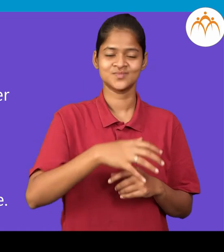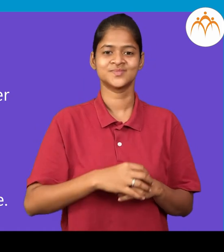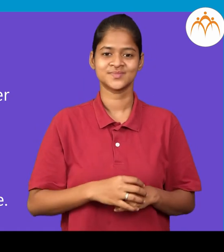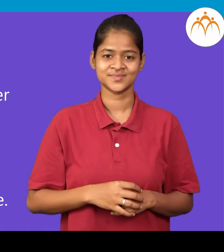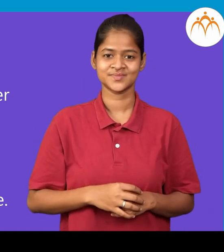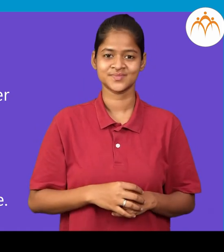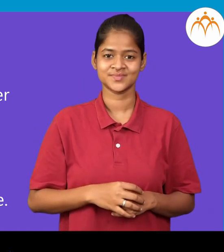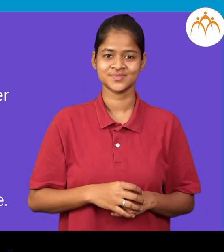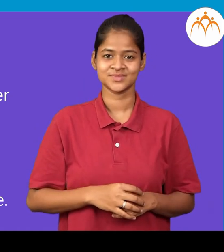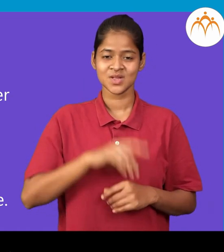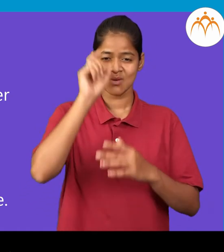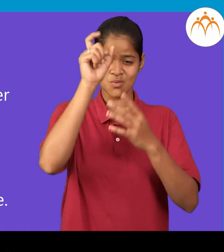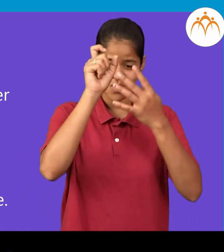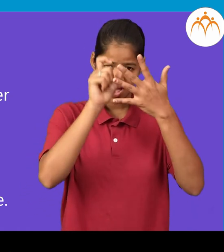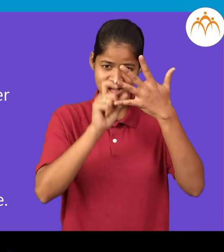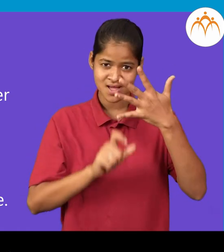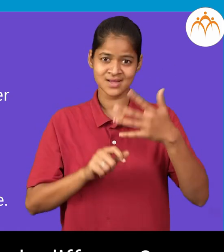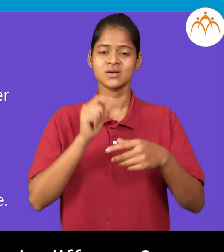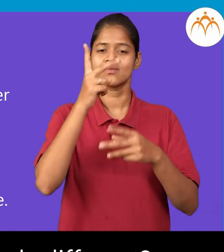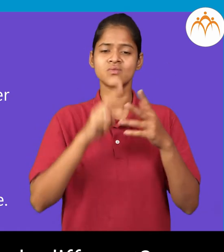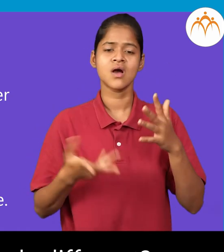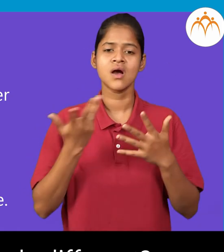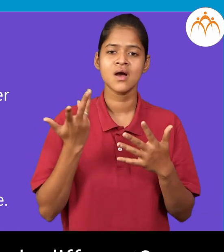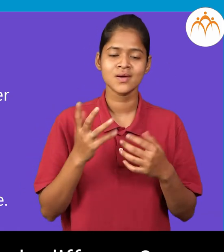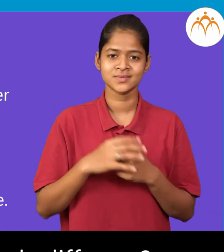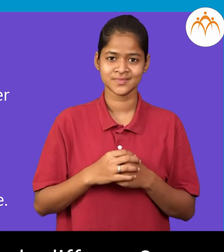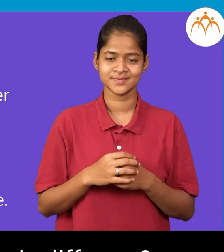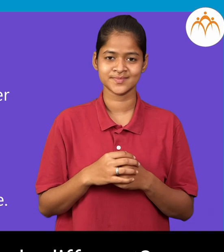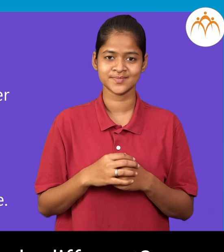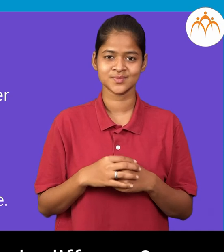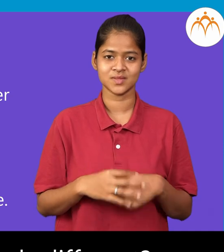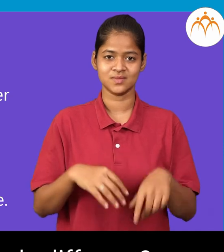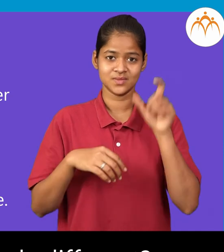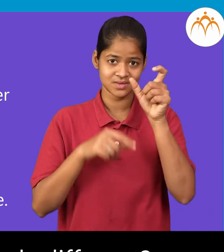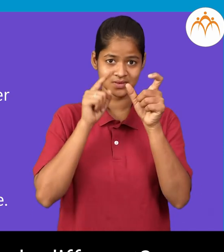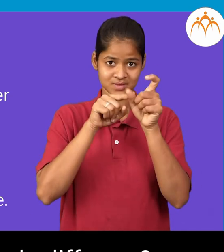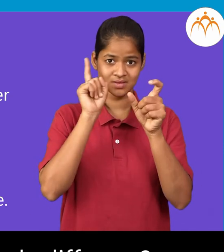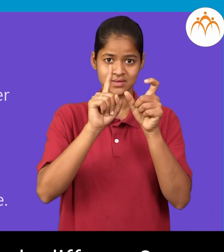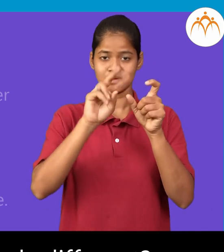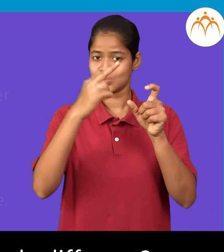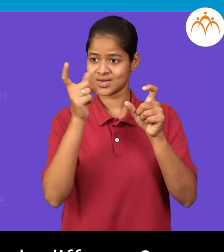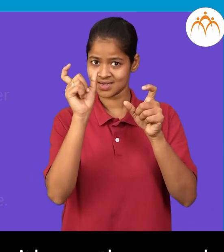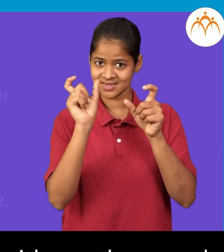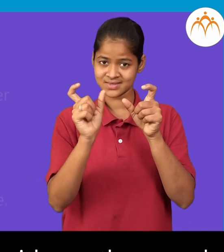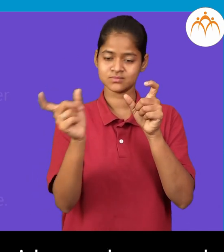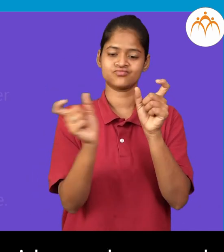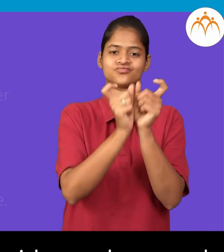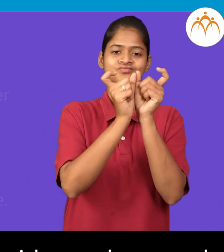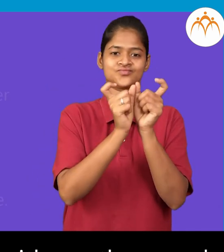आफ्टरनून, एयरपोर्ट. Why are these words different? One word